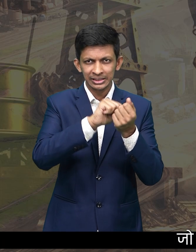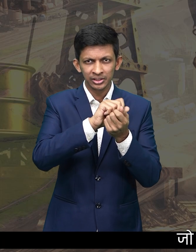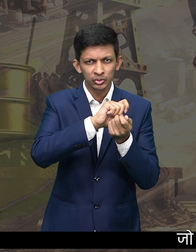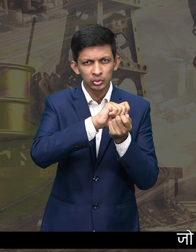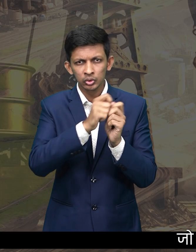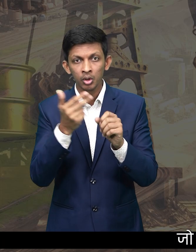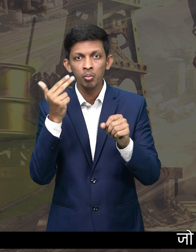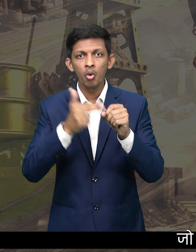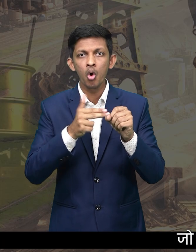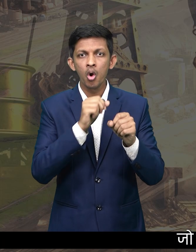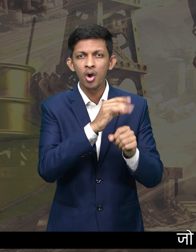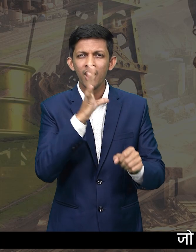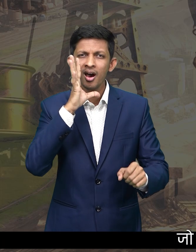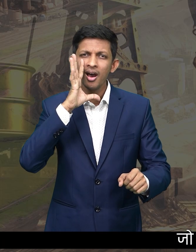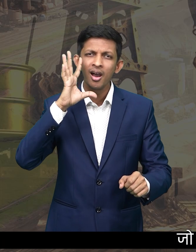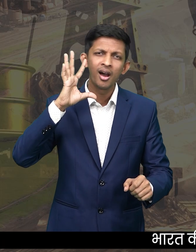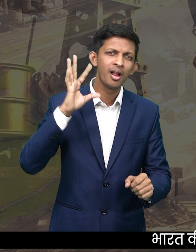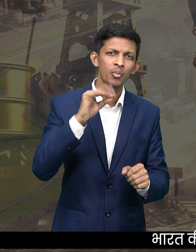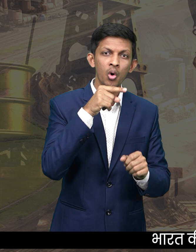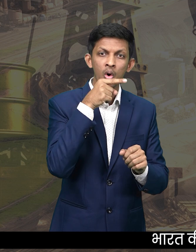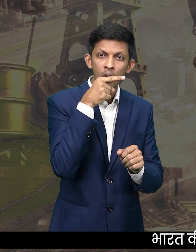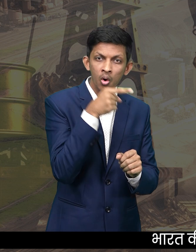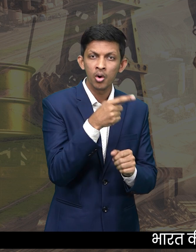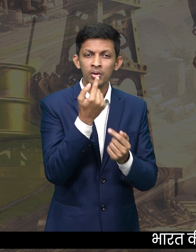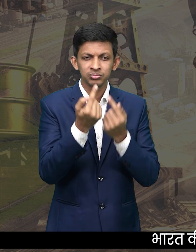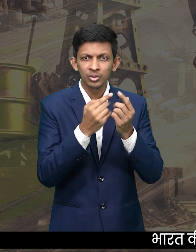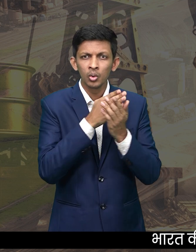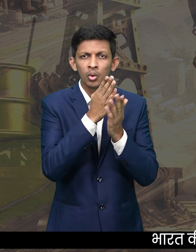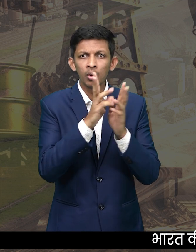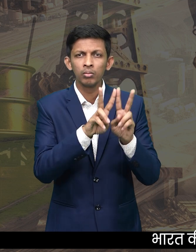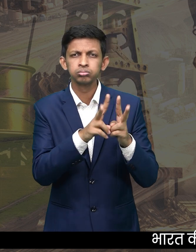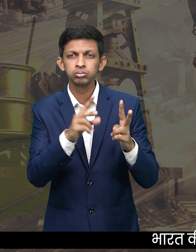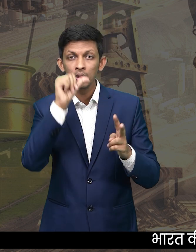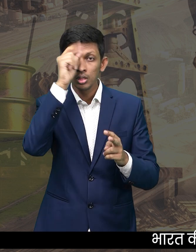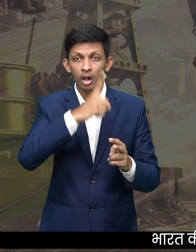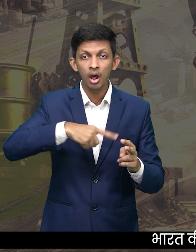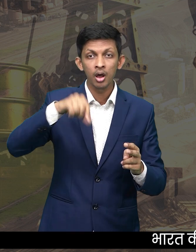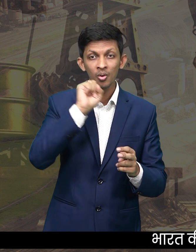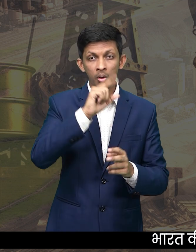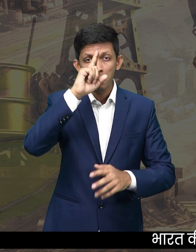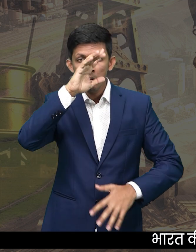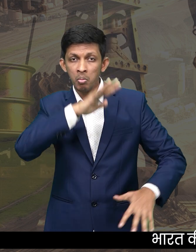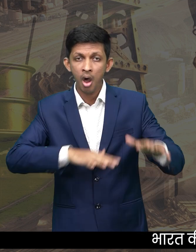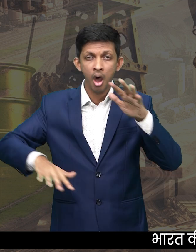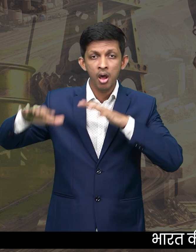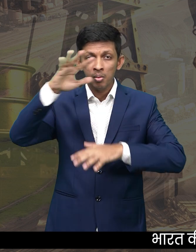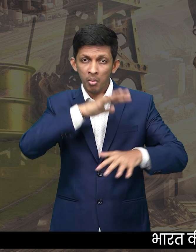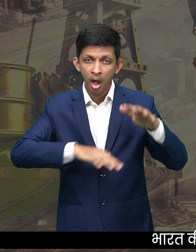ऊर्जा स्थिरता प्राप्त करने के लिए भारत की योजना का एक महत्वपूर्ण हिस्सा है।